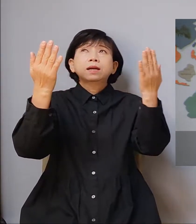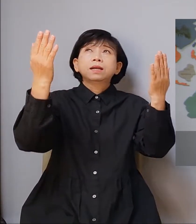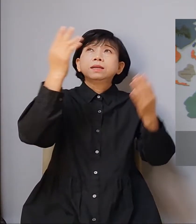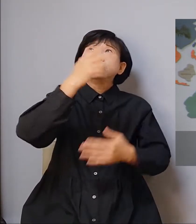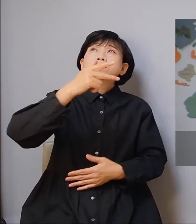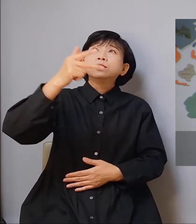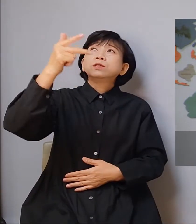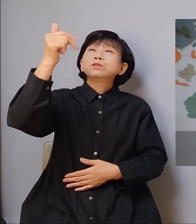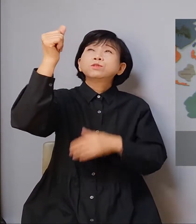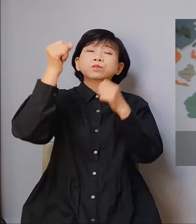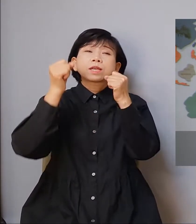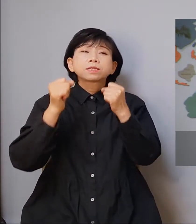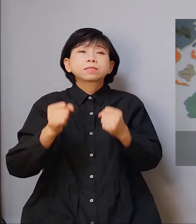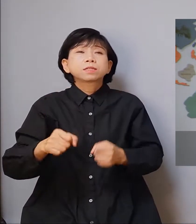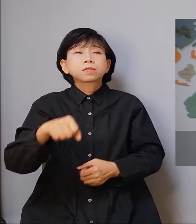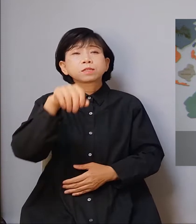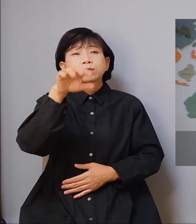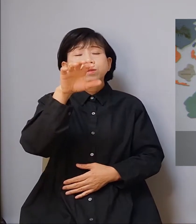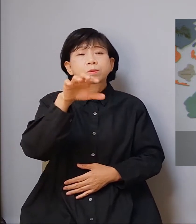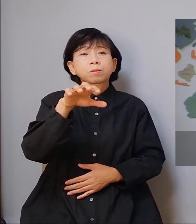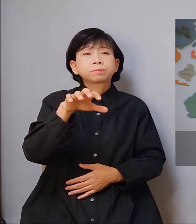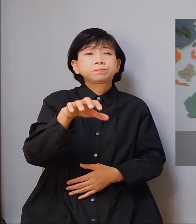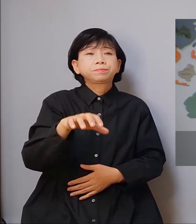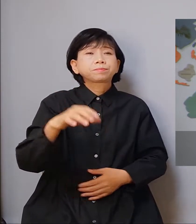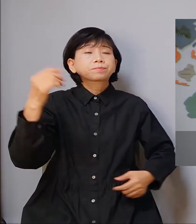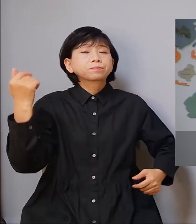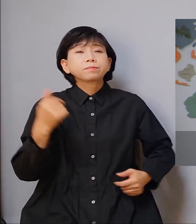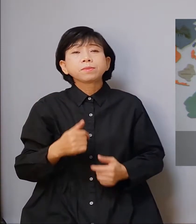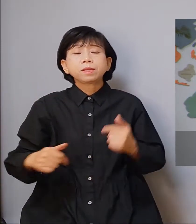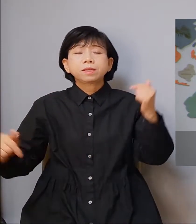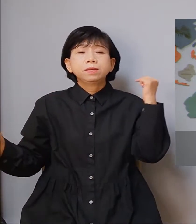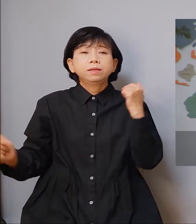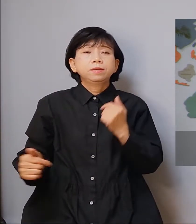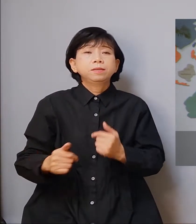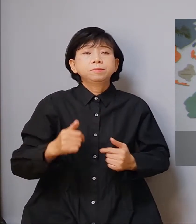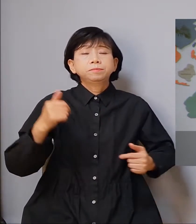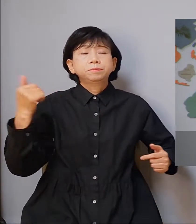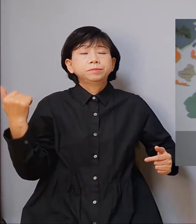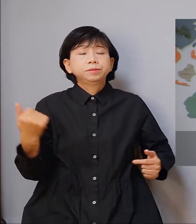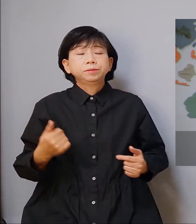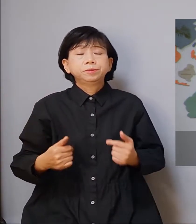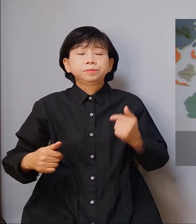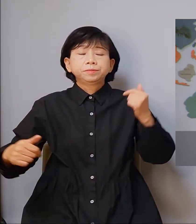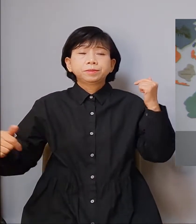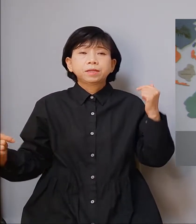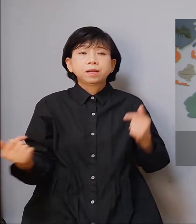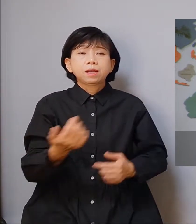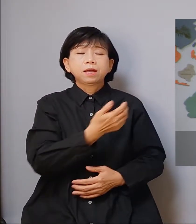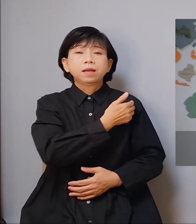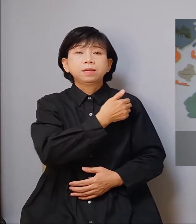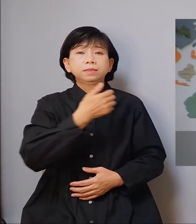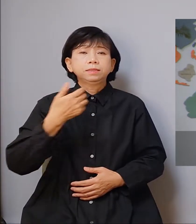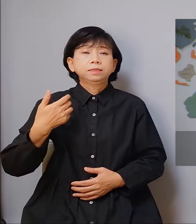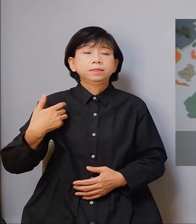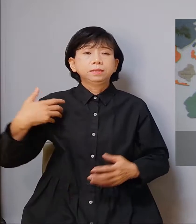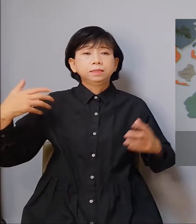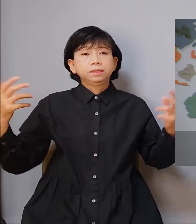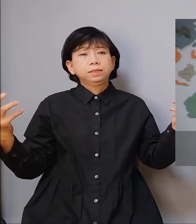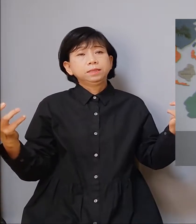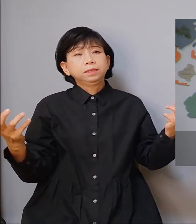예배드립니다. 주 계신 곳엔 기쁨